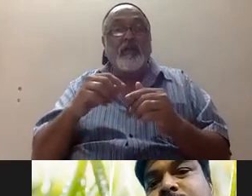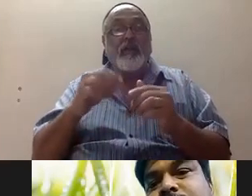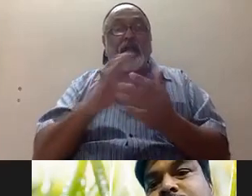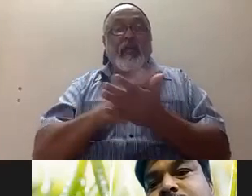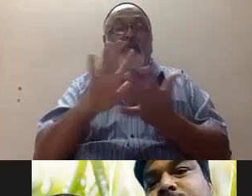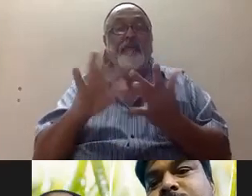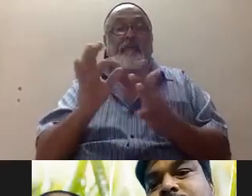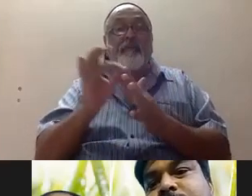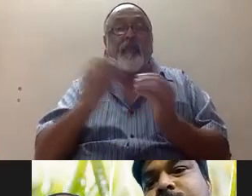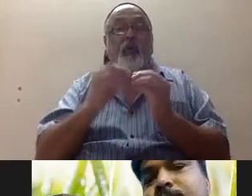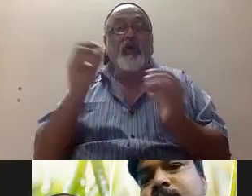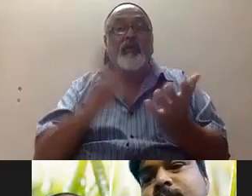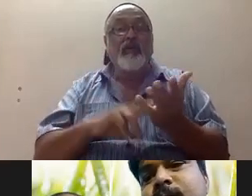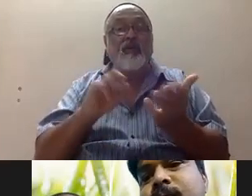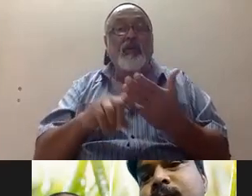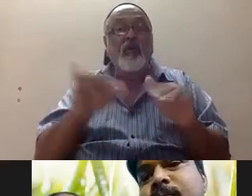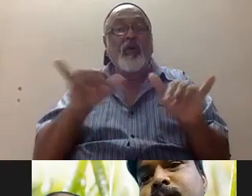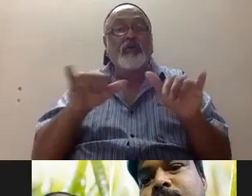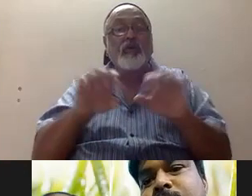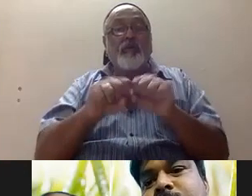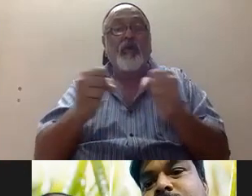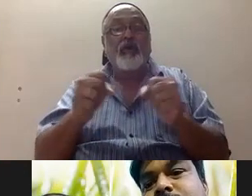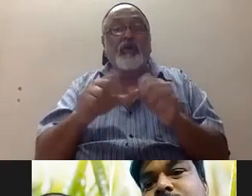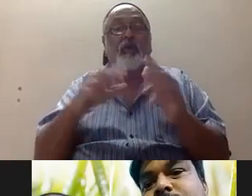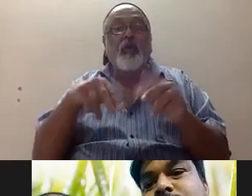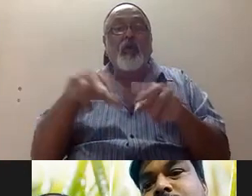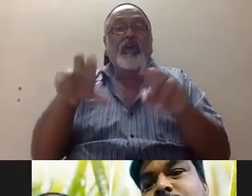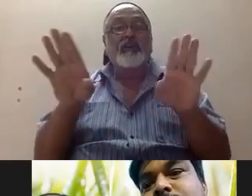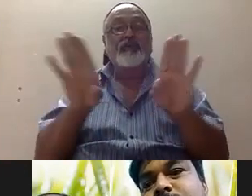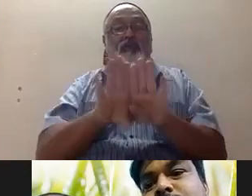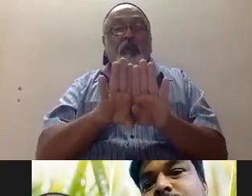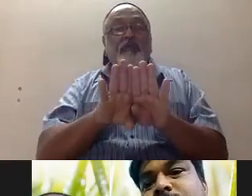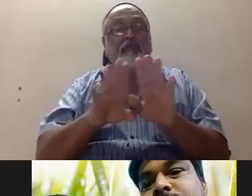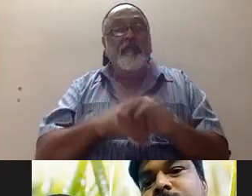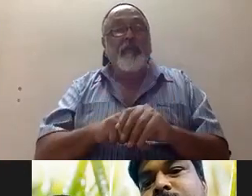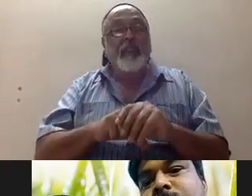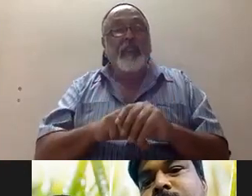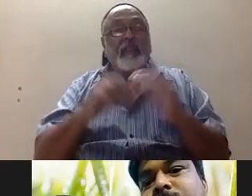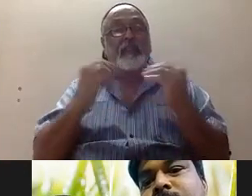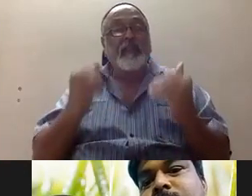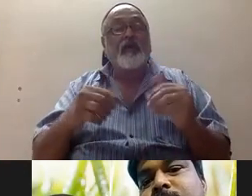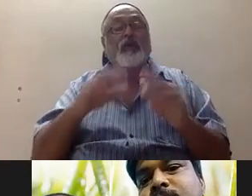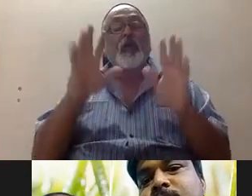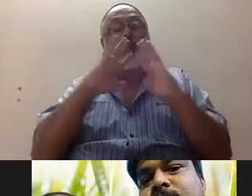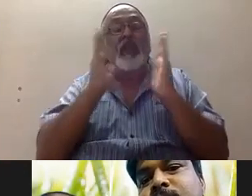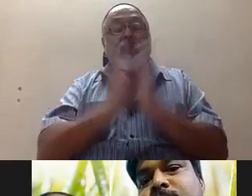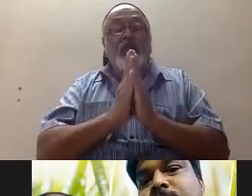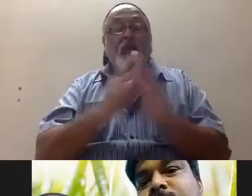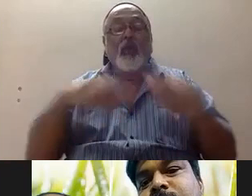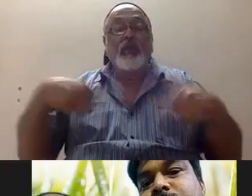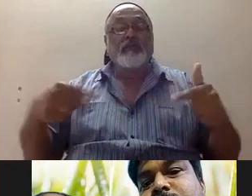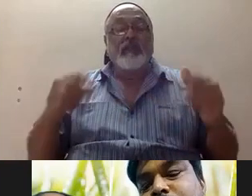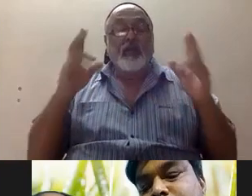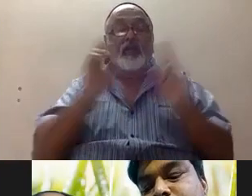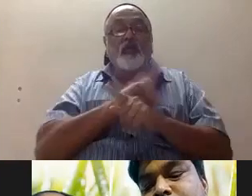है, तो वो walking भी हमारा बंद हो गया। So now he is a totally wheelchair bound person.